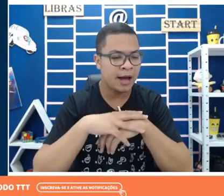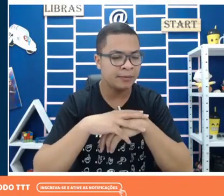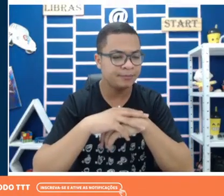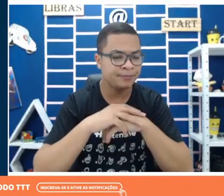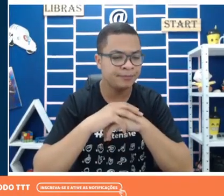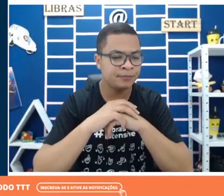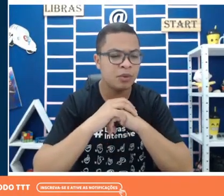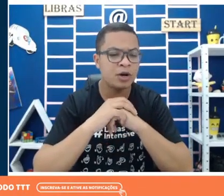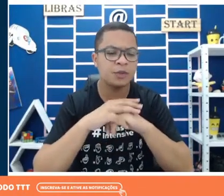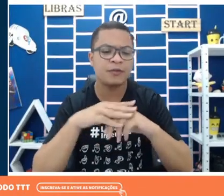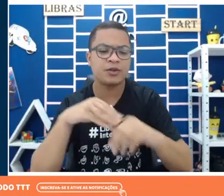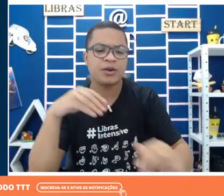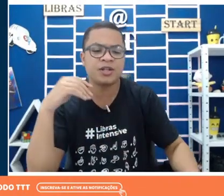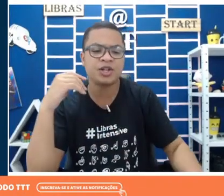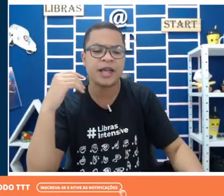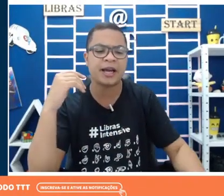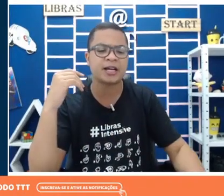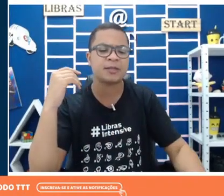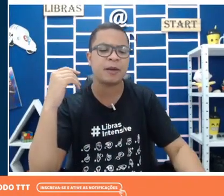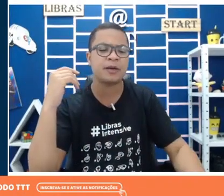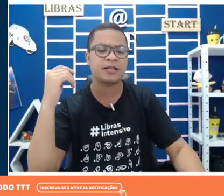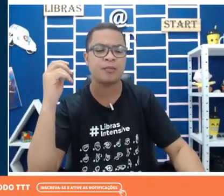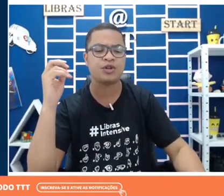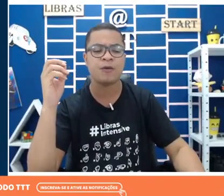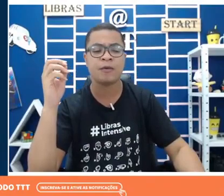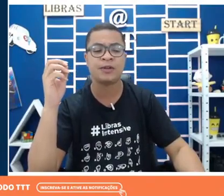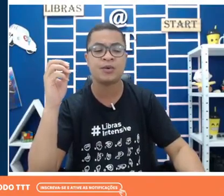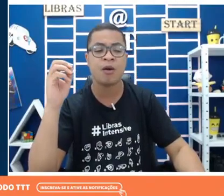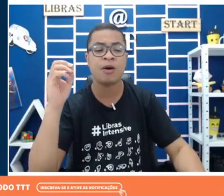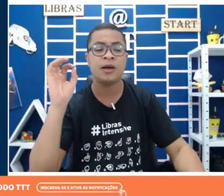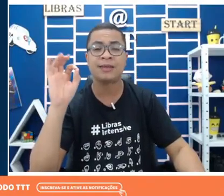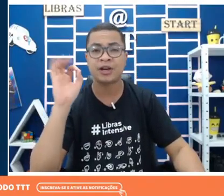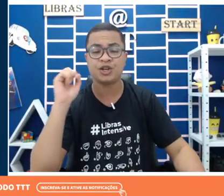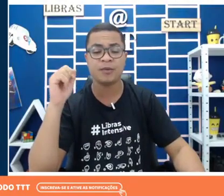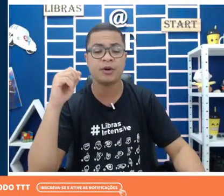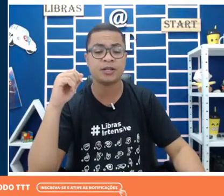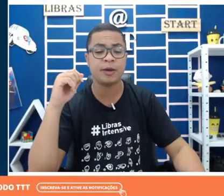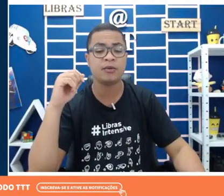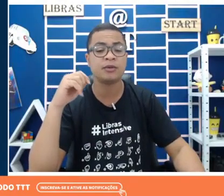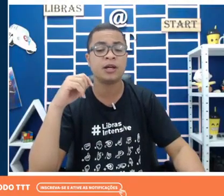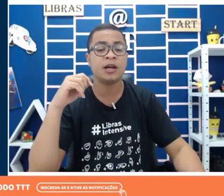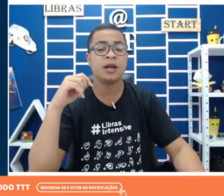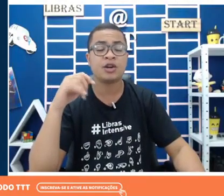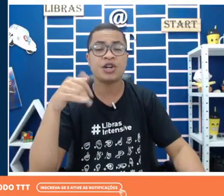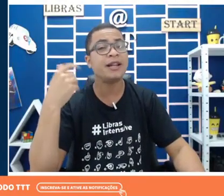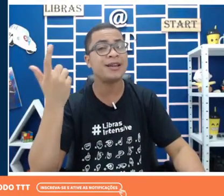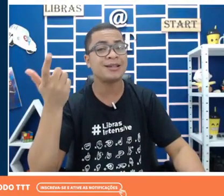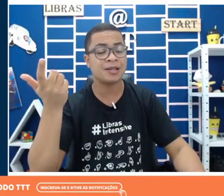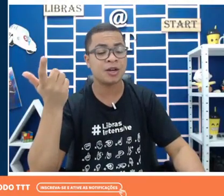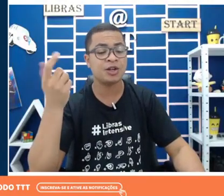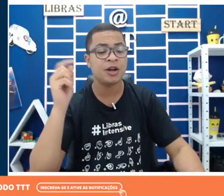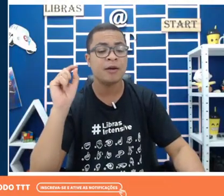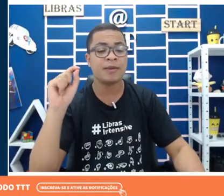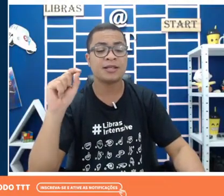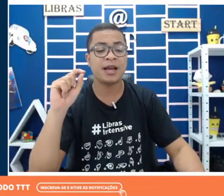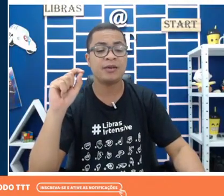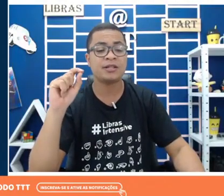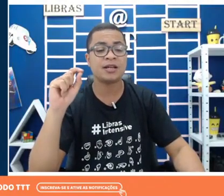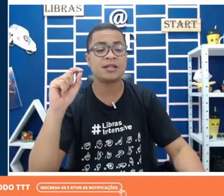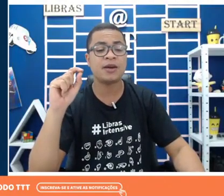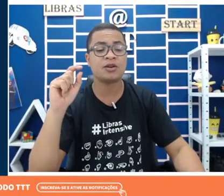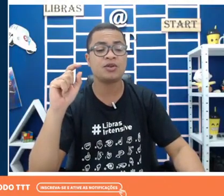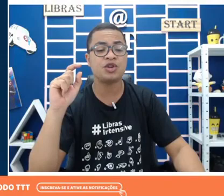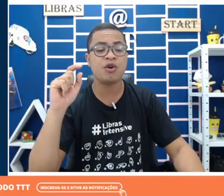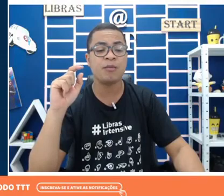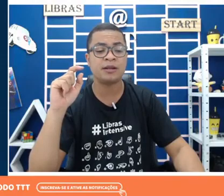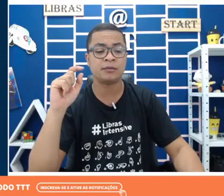Vamos lá. Boa noite, professor. Existem técnicas para pensarmos de forma visual? Tatiane mandou essa pergunta. Eu achei ela interessante, mas a língua de